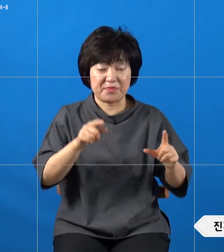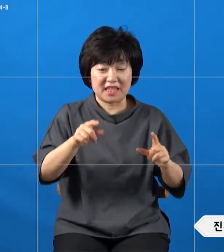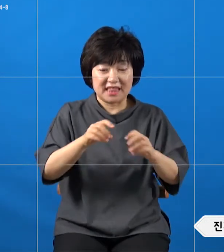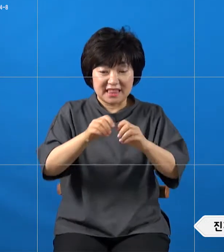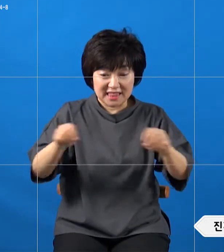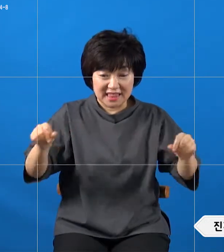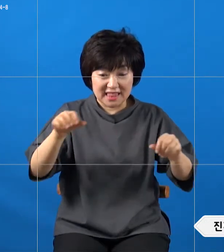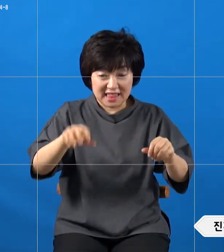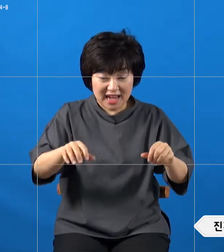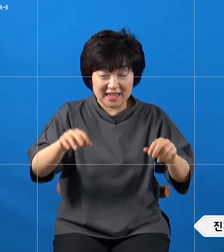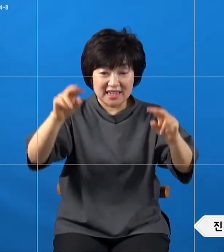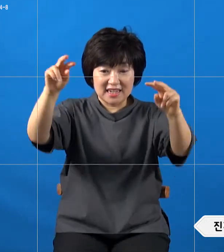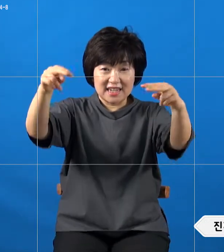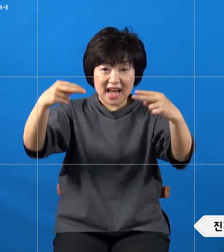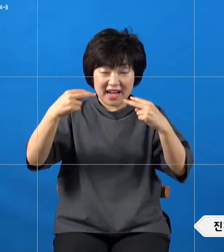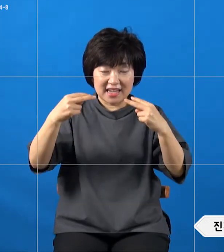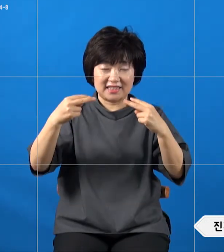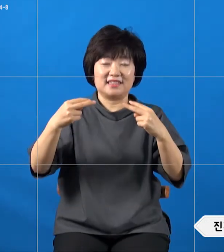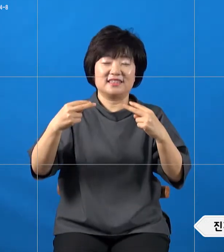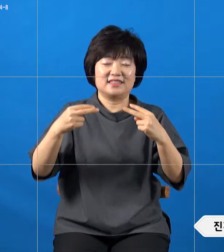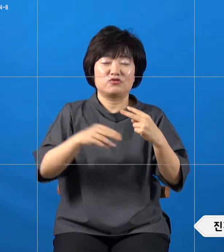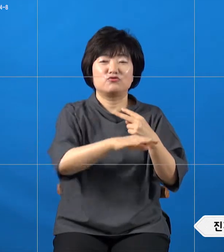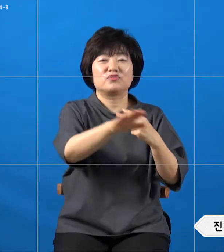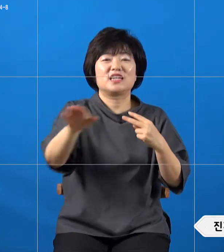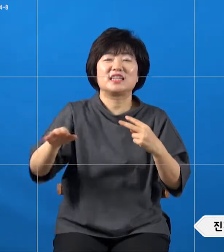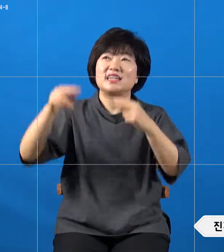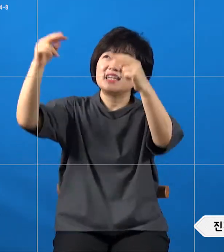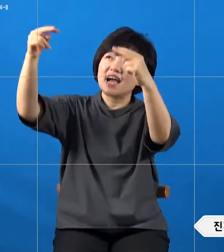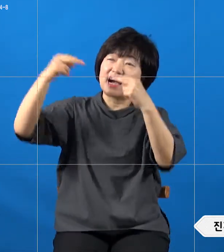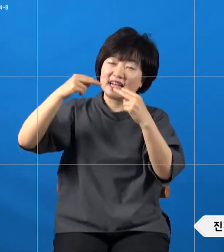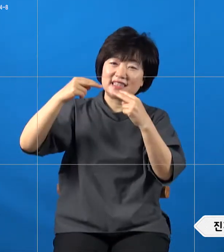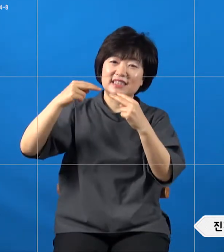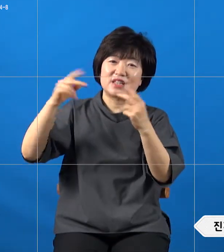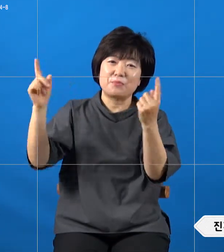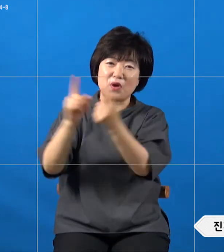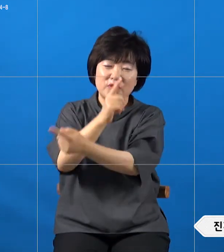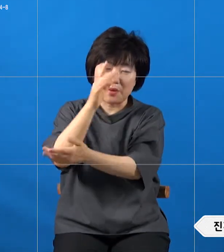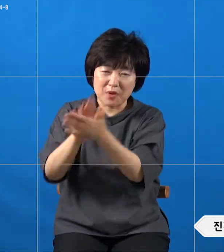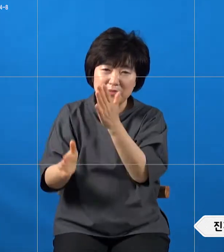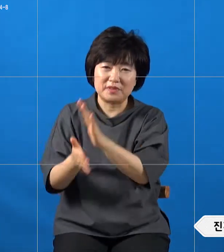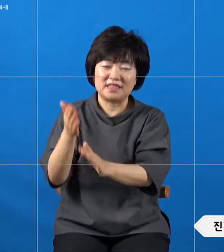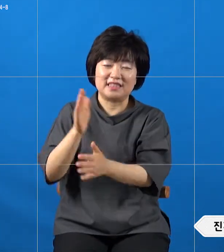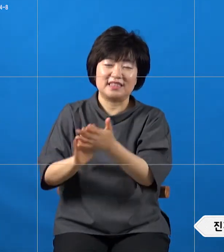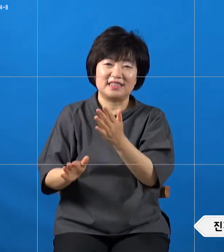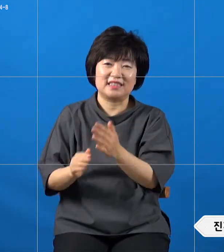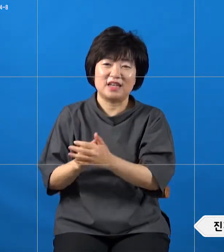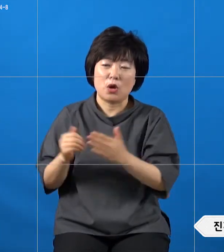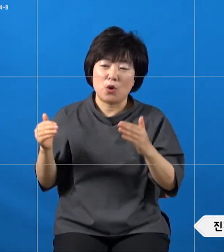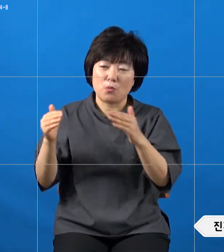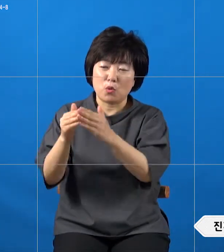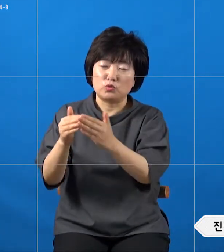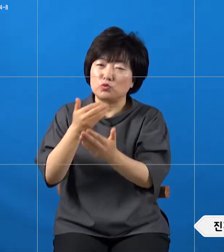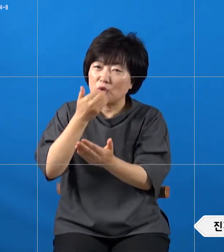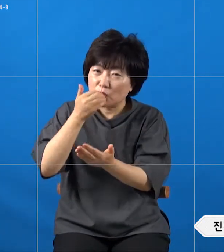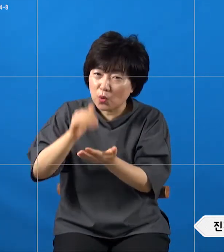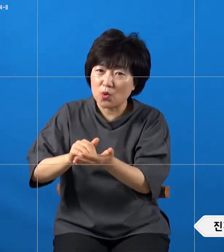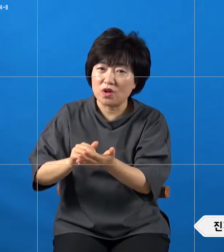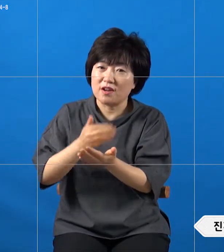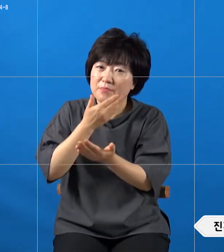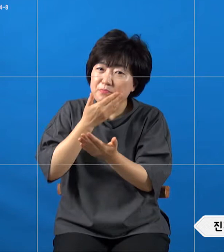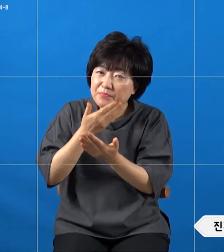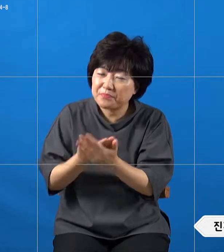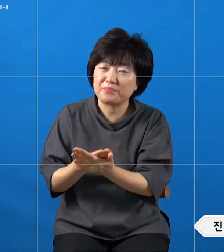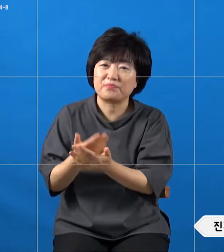지나간 우리를 향해 변함없이 반석이신 모퉁이 돌 예수 그리스도,